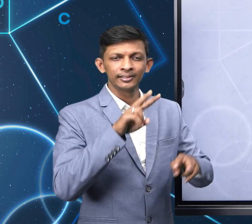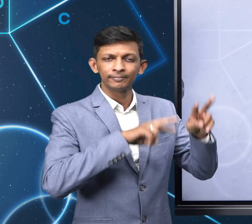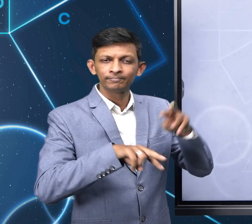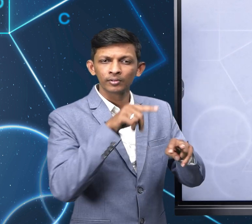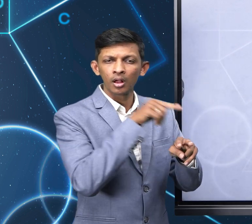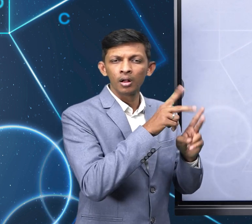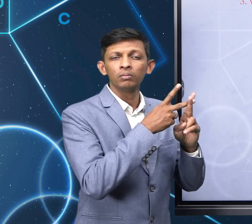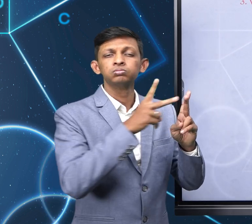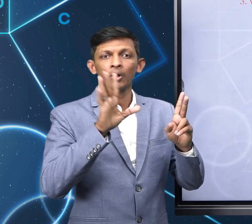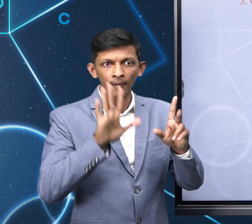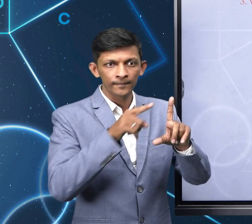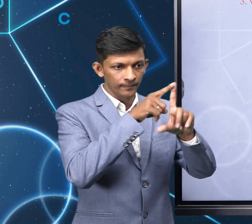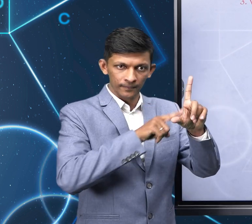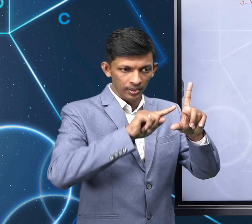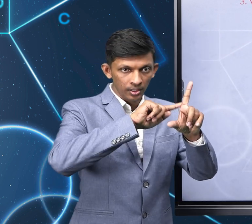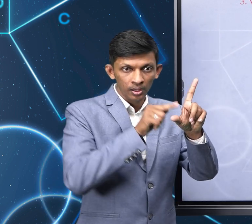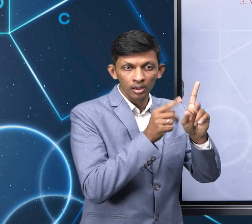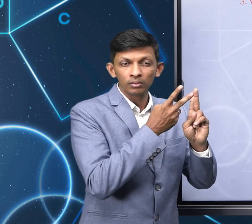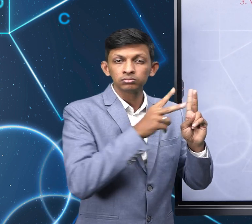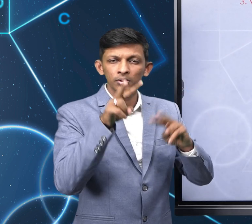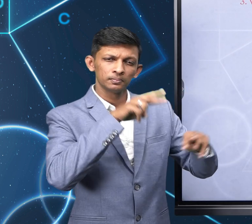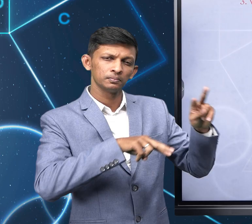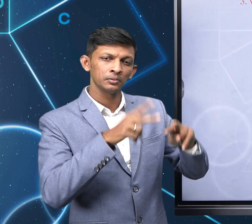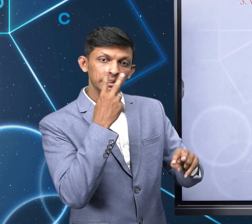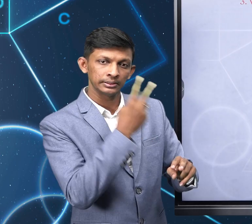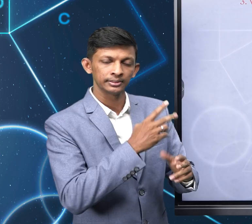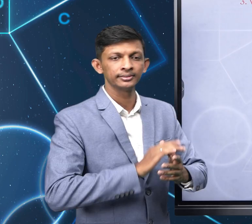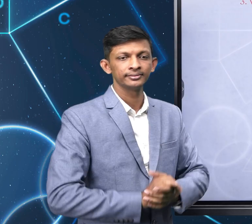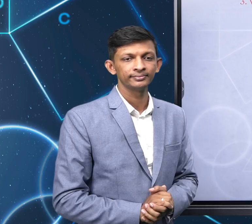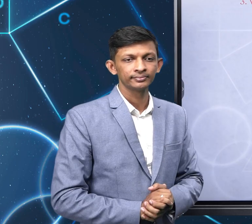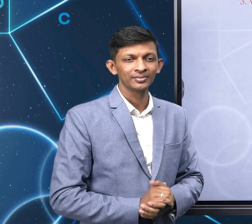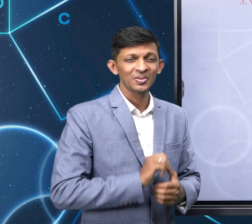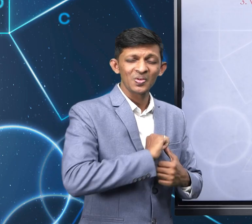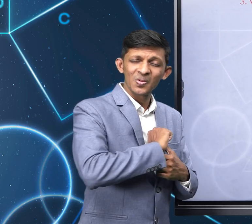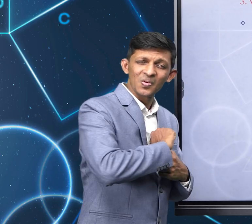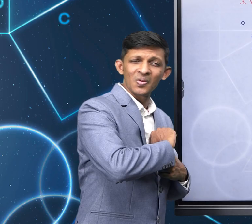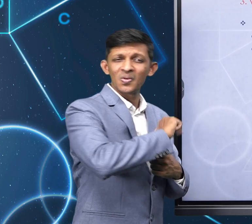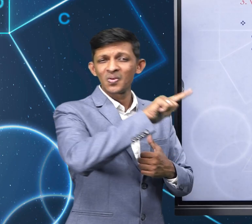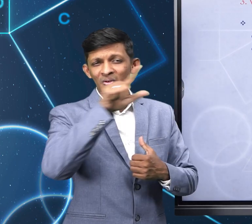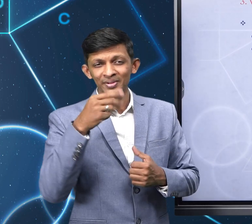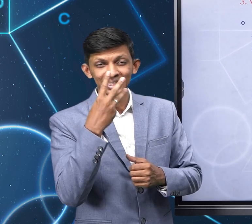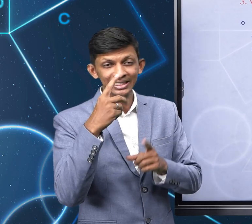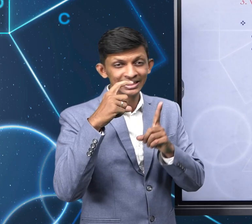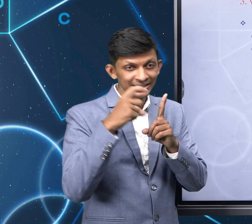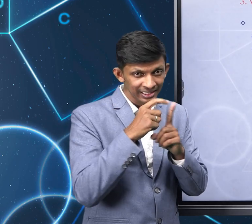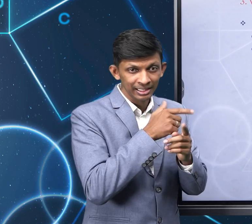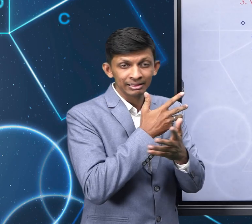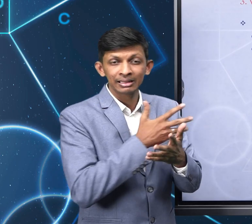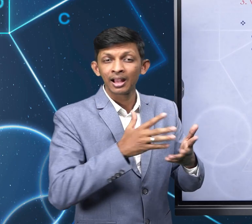वेगवेगळी दृश्ये मिळवण्यासाठी वेगवेगळ्या कोनातून पाहणे. सर्व 3D ऑब्जेक्ट्स